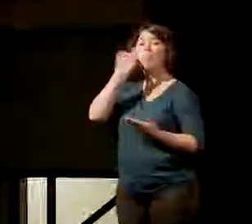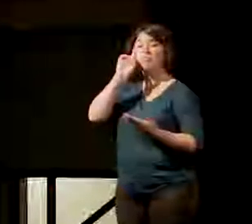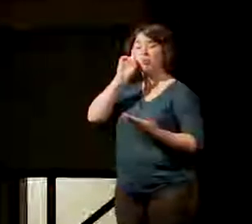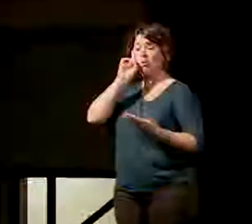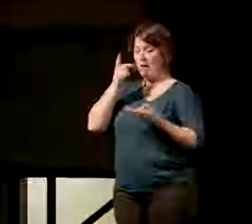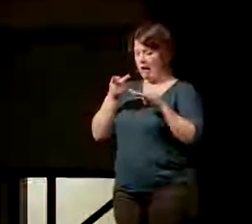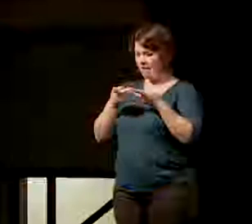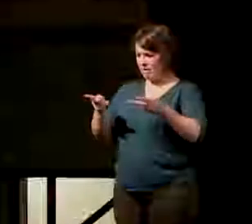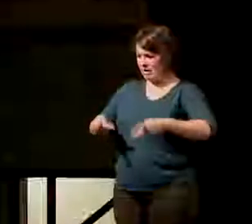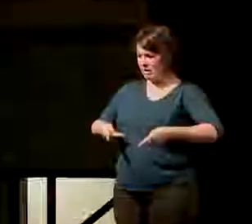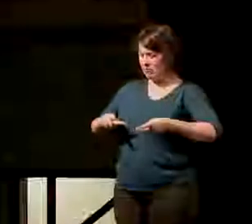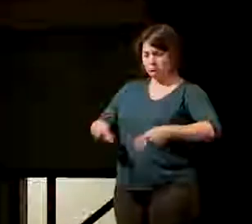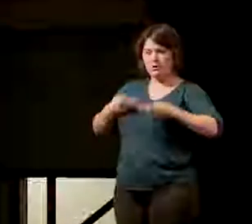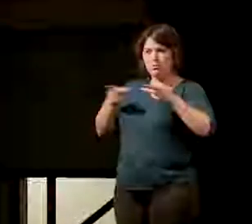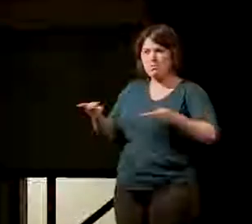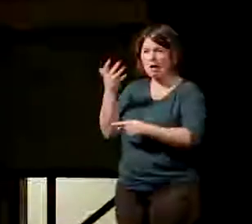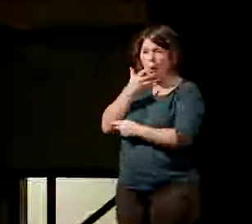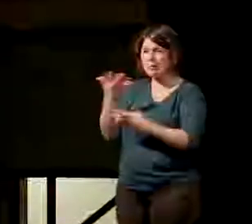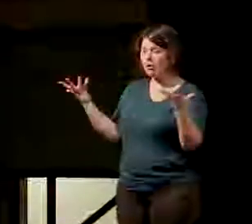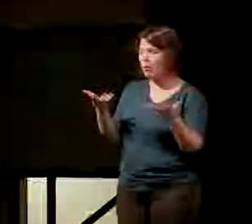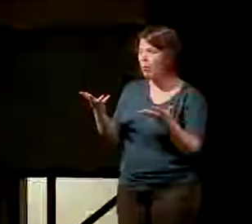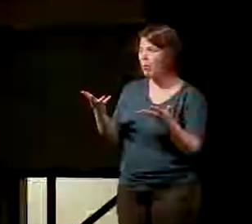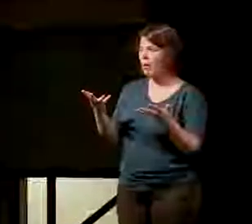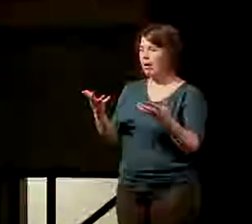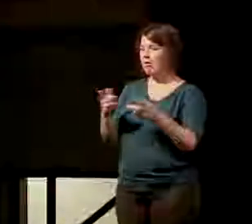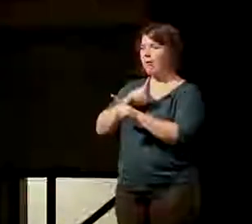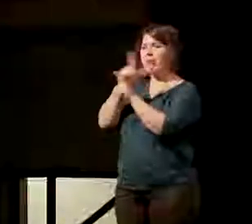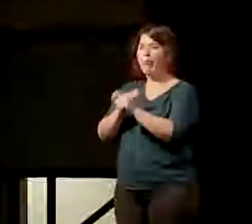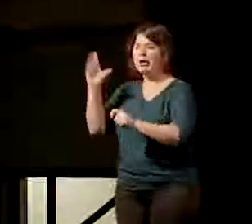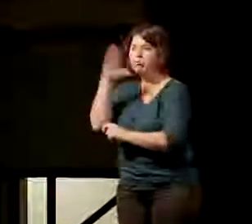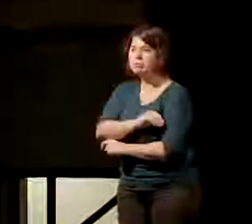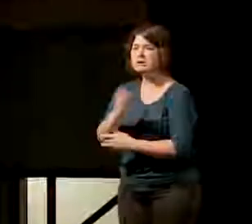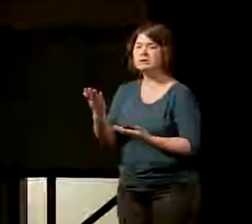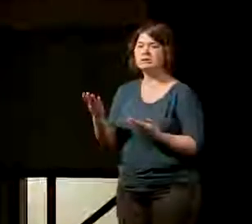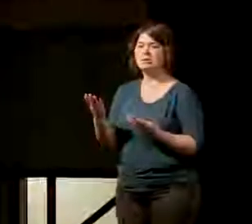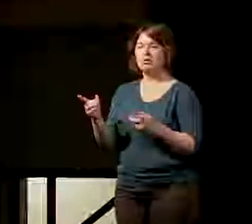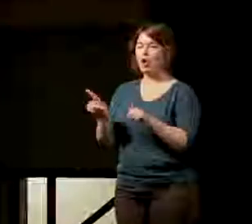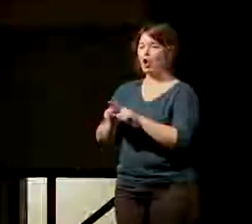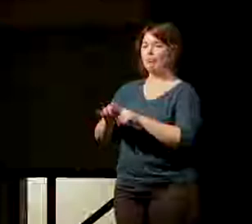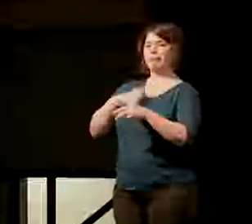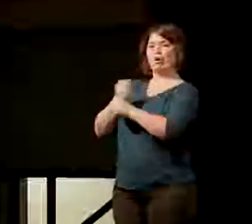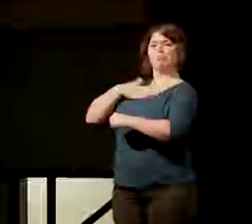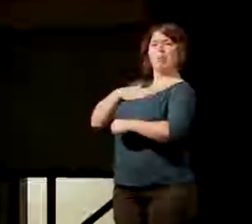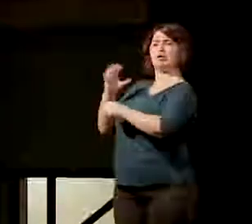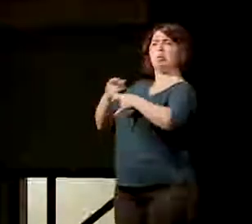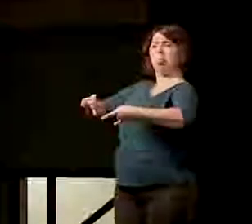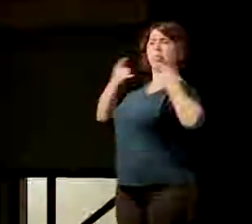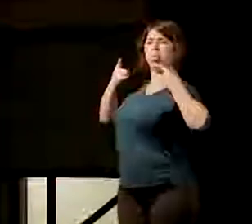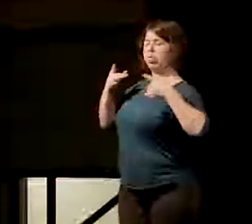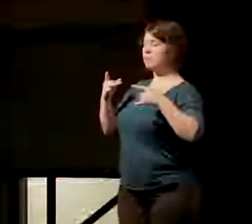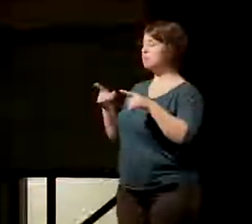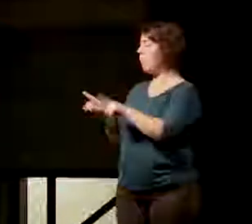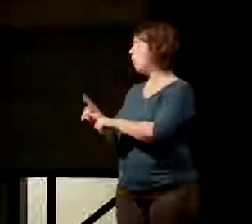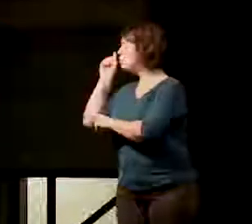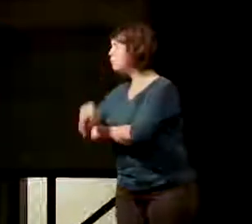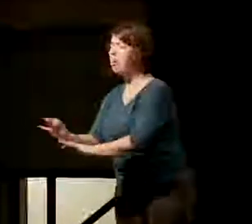vie publique a ceci de terrible, qu'on en vient parfois à manquer de politesse, qu'on tire à soi les réussites, qu'on en minimise